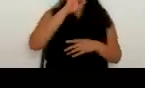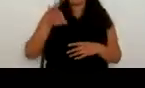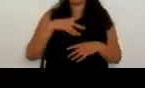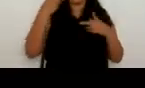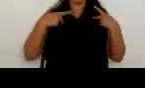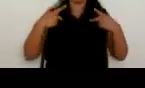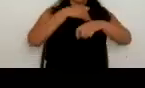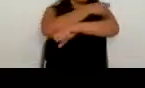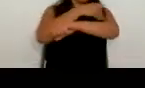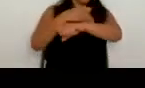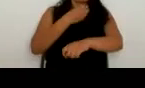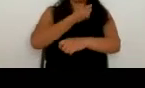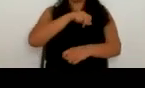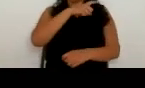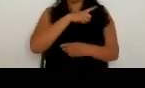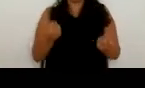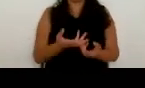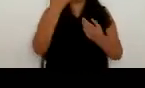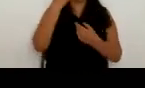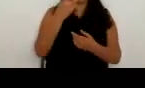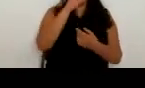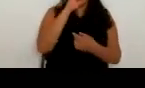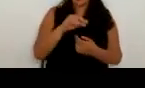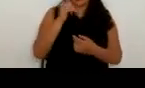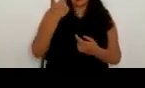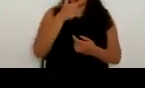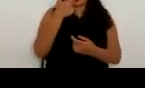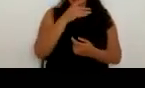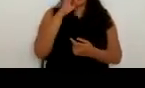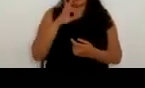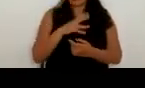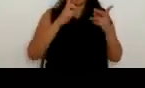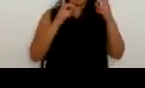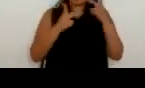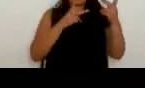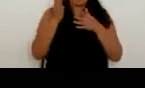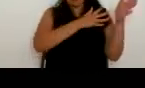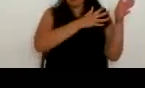que era 100% dudas o preguntas hasta aquí